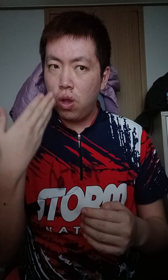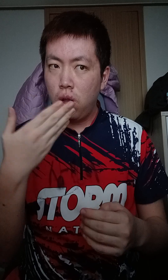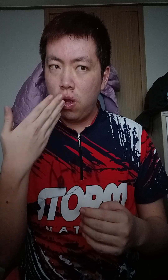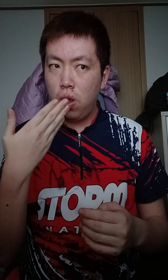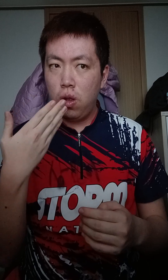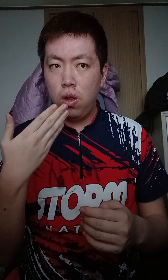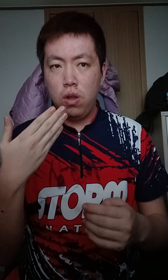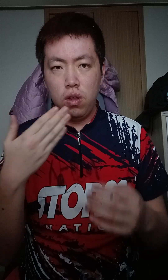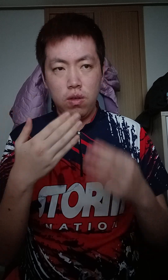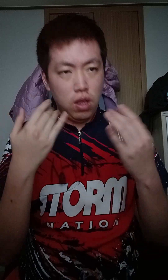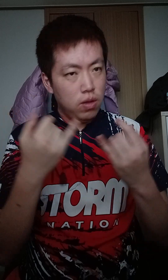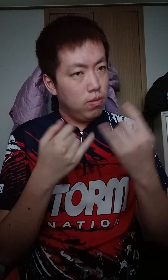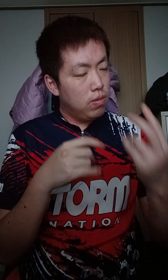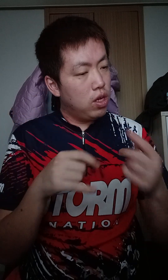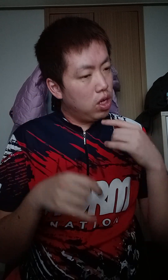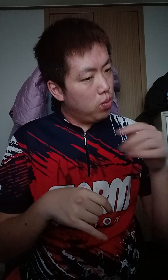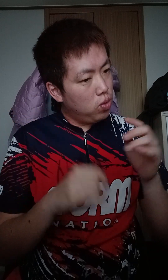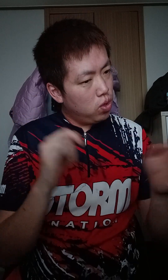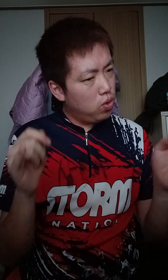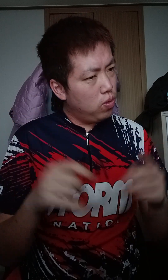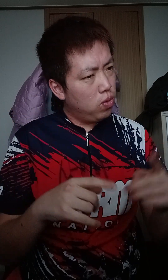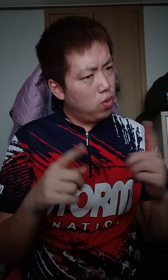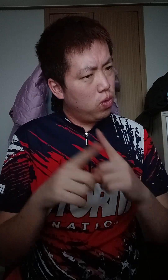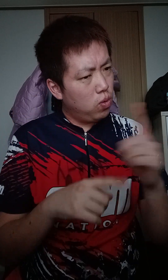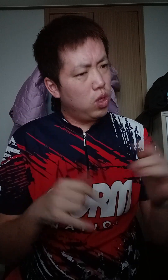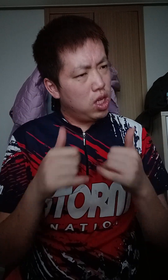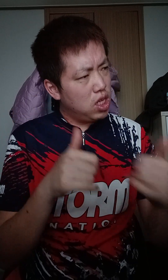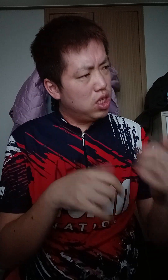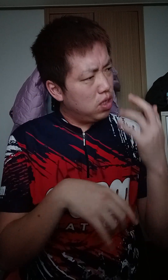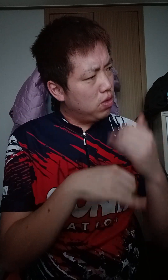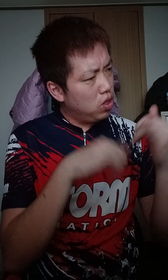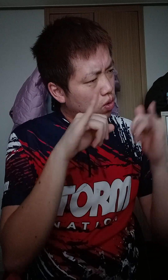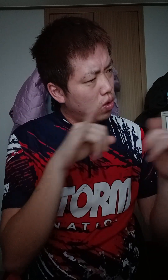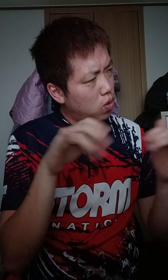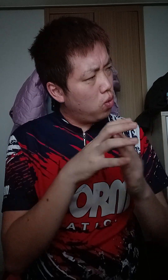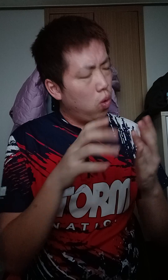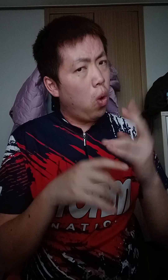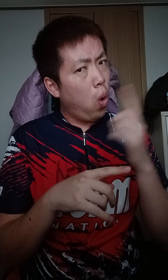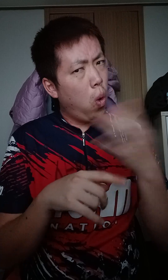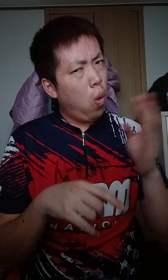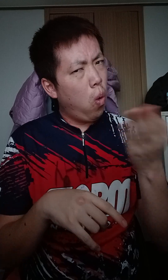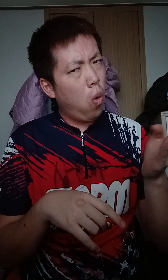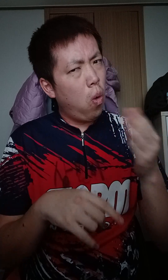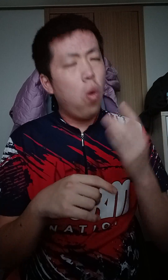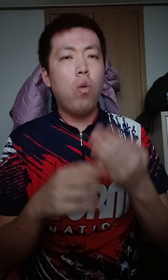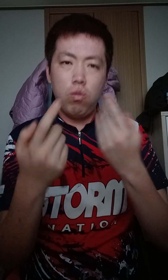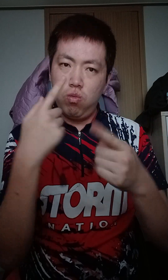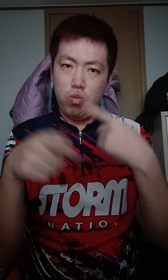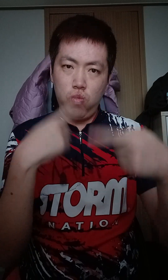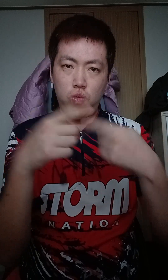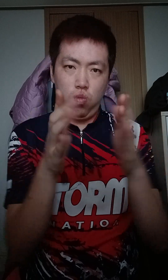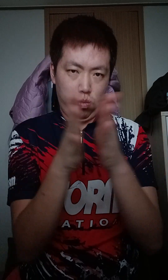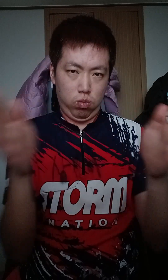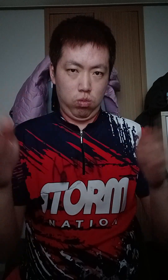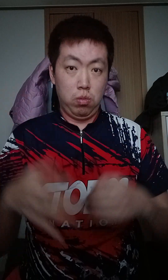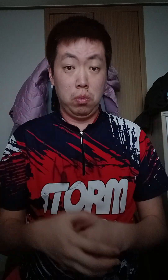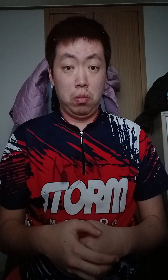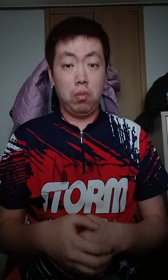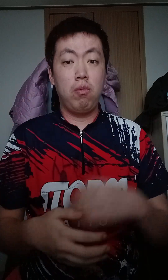있는지, 뭘 원하는지, 뭐 필요한 거 없는지 이렇게 물어보면서 태어난 지 25일